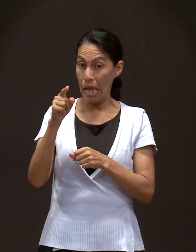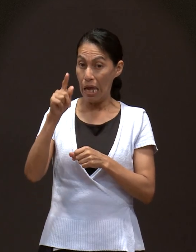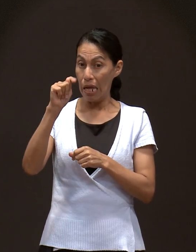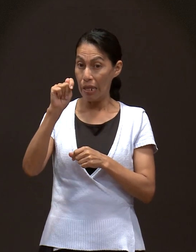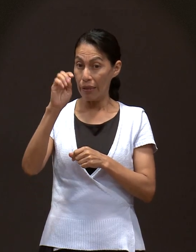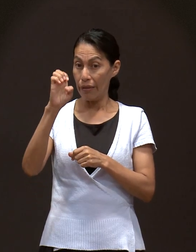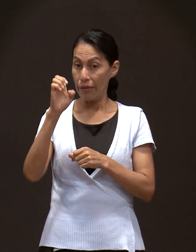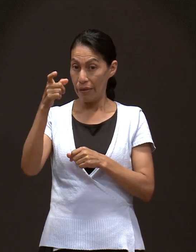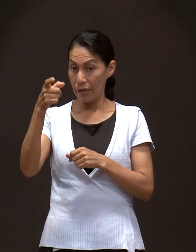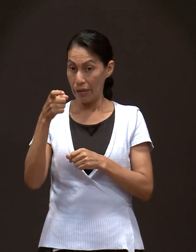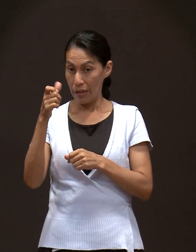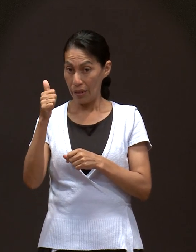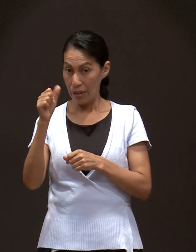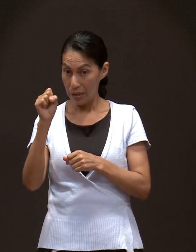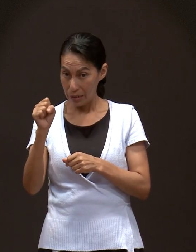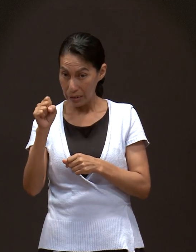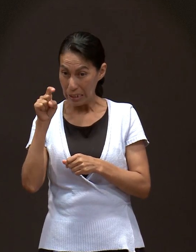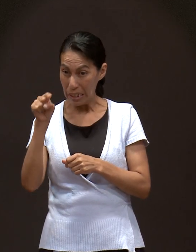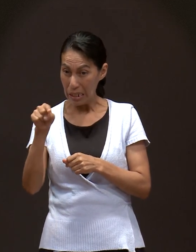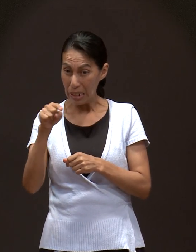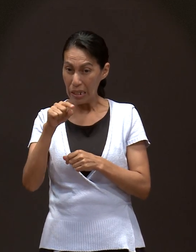asociado en El Paso, Texas.